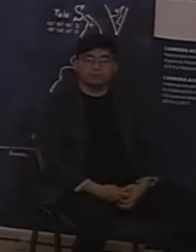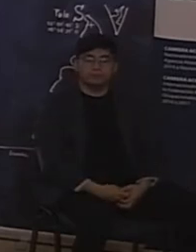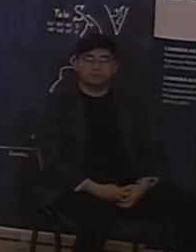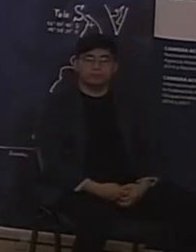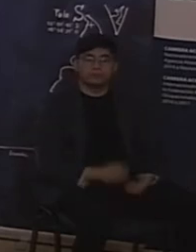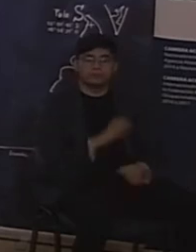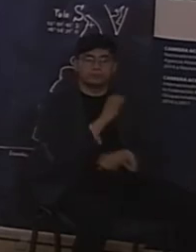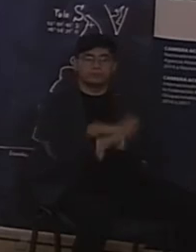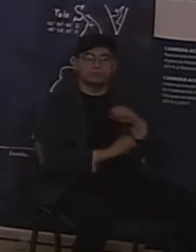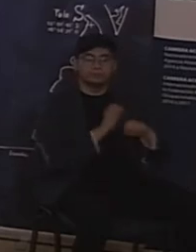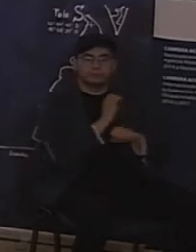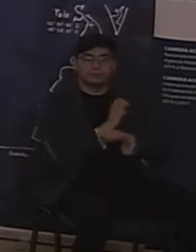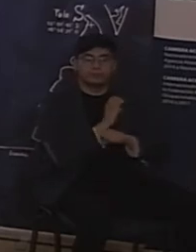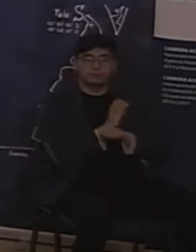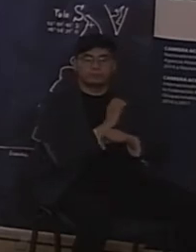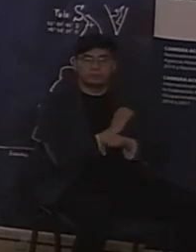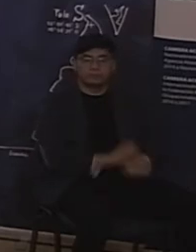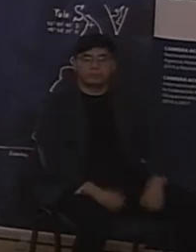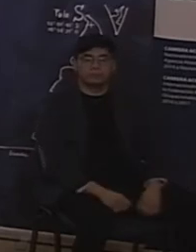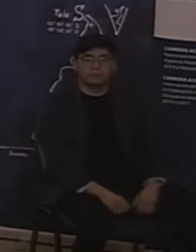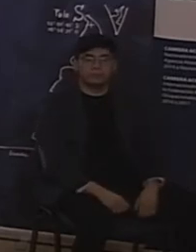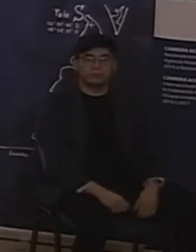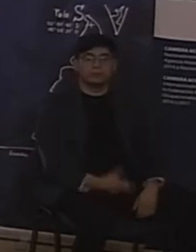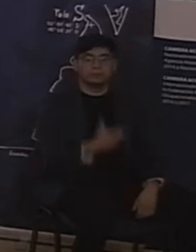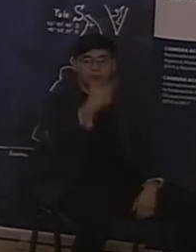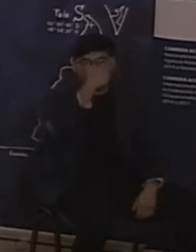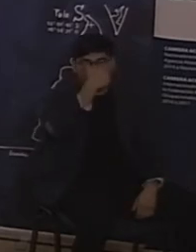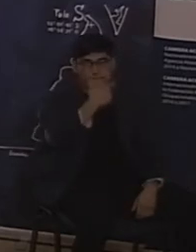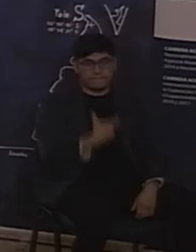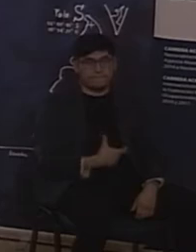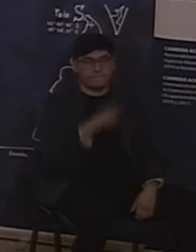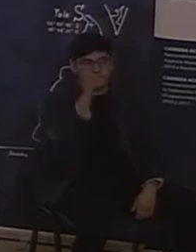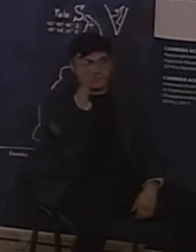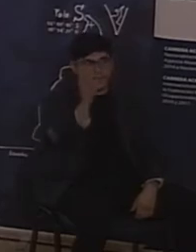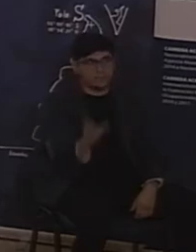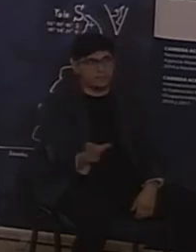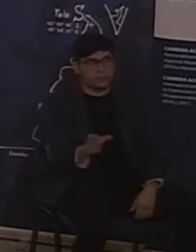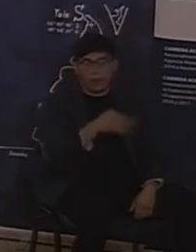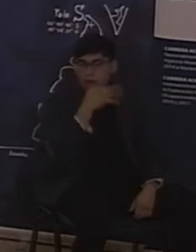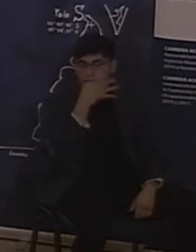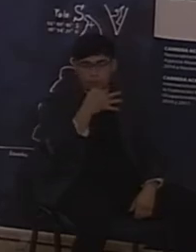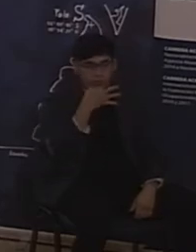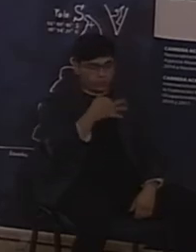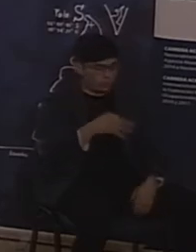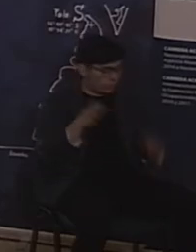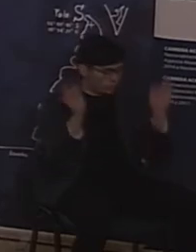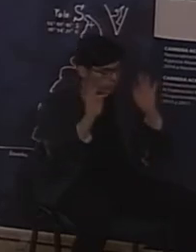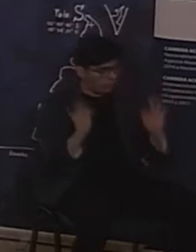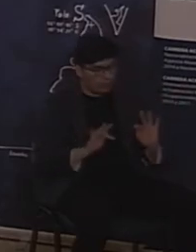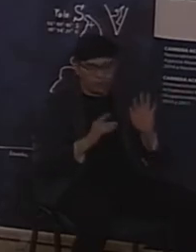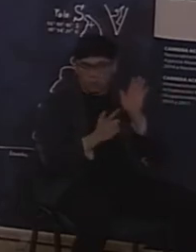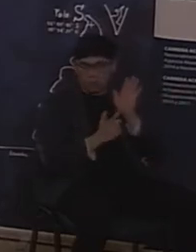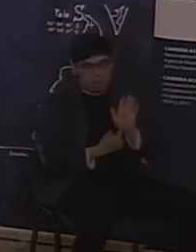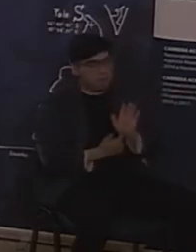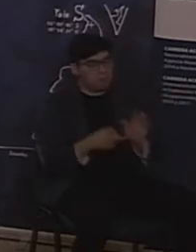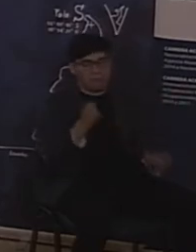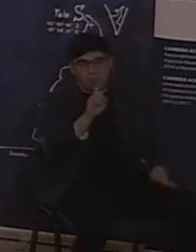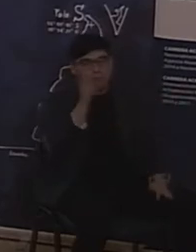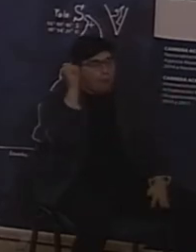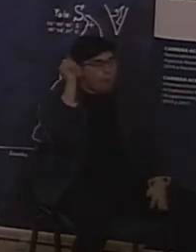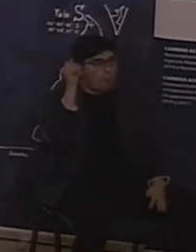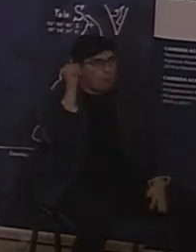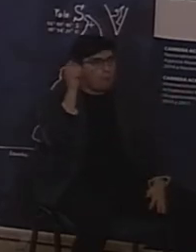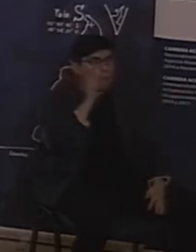que nosotros somos personas lo diese en forma expresa y no porque se le haya ocurrido a los